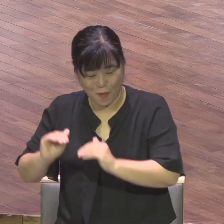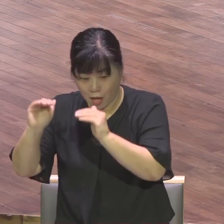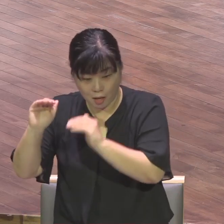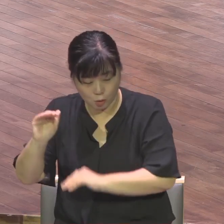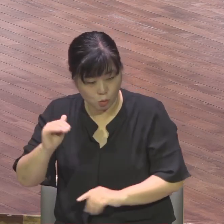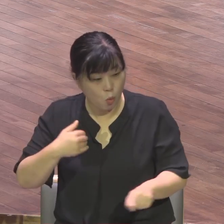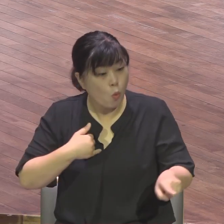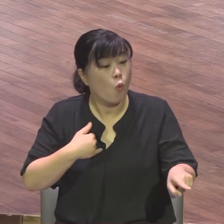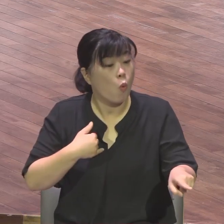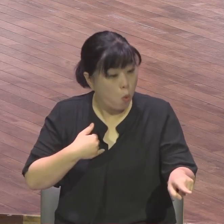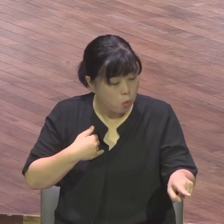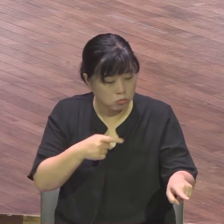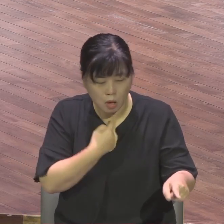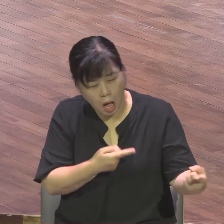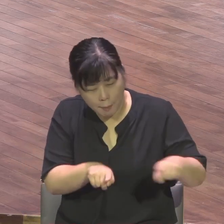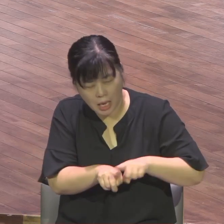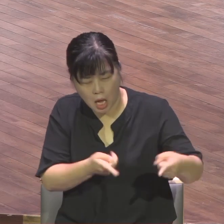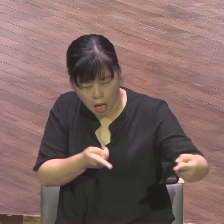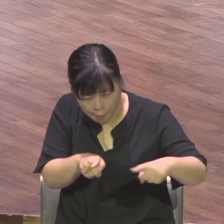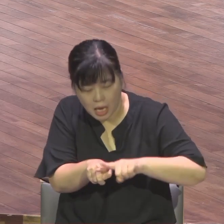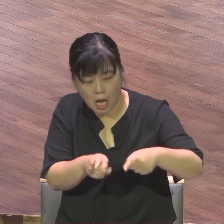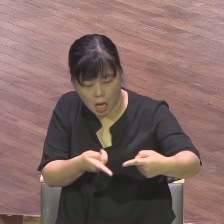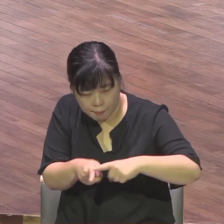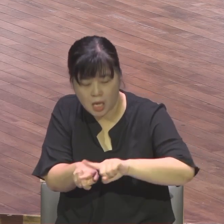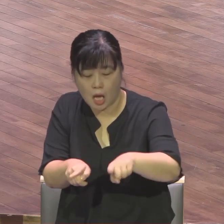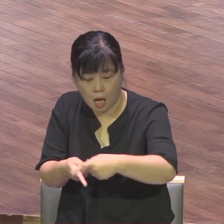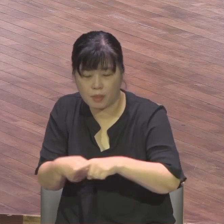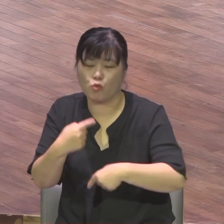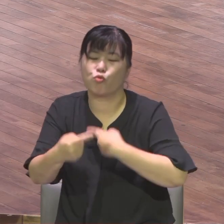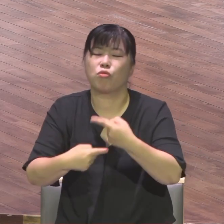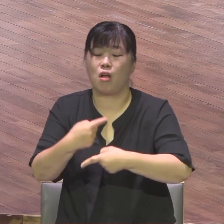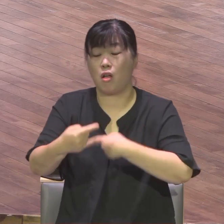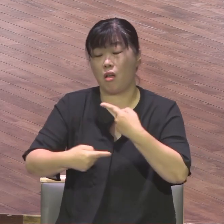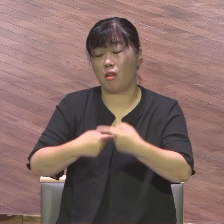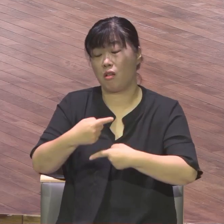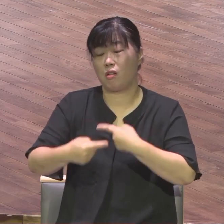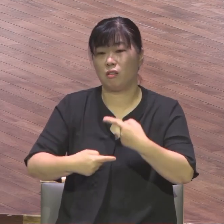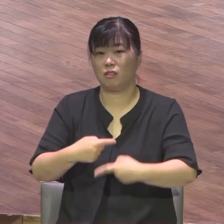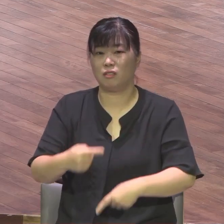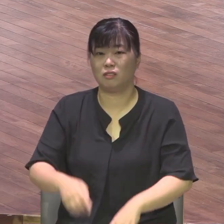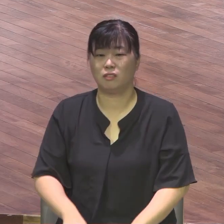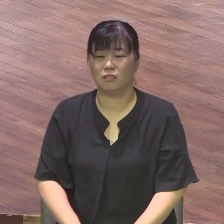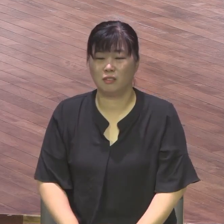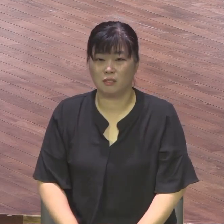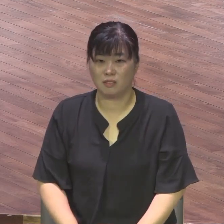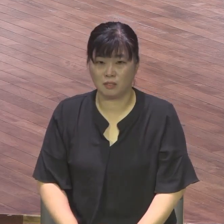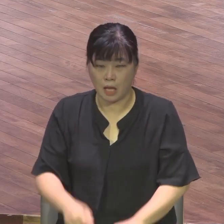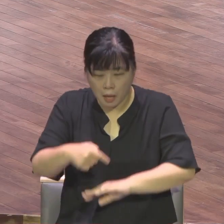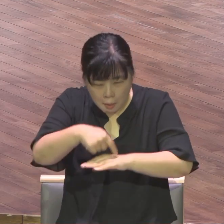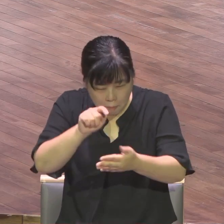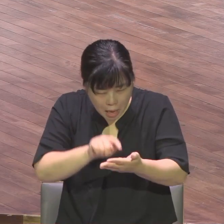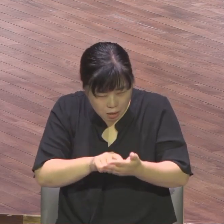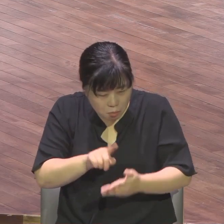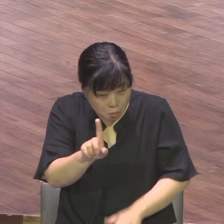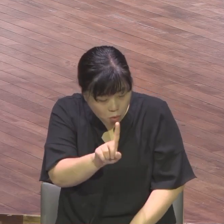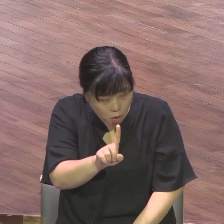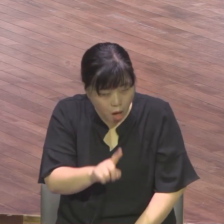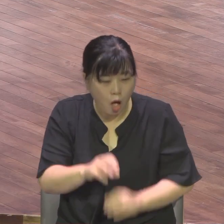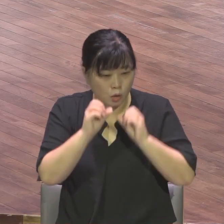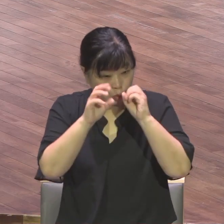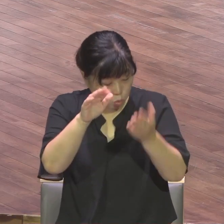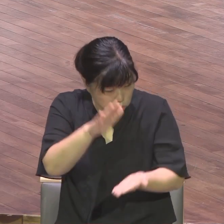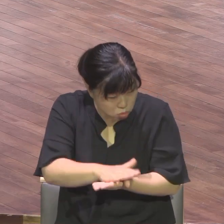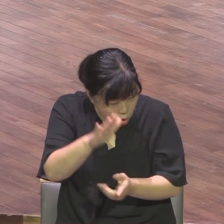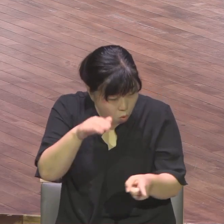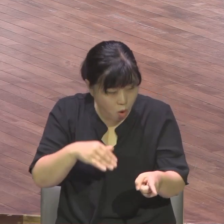생명 사라는 것을 보면 알 수 있어요. 영혼 구원, 전도, 선교의 열정까지 보면 알 수 있어요. 아, 저분 정말 은혜